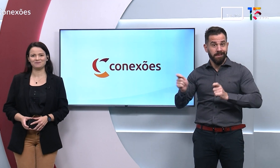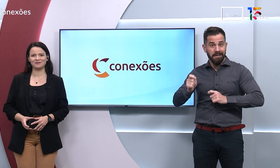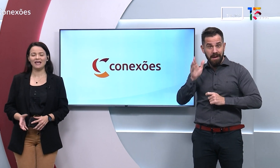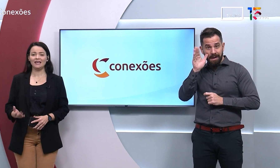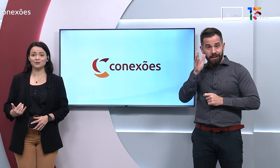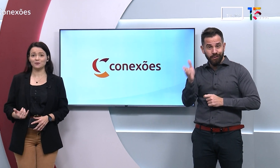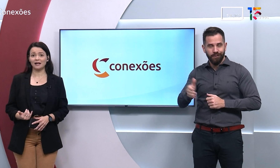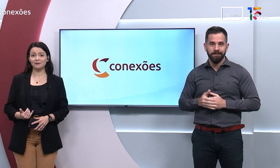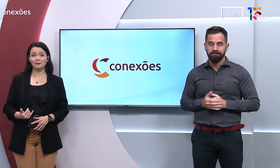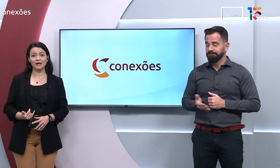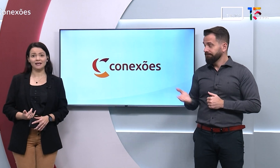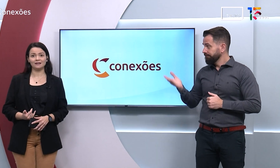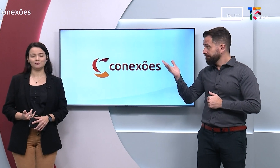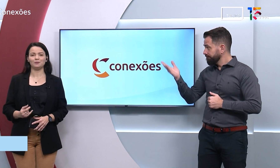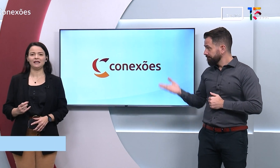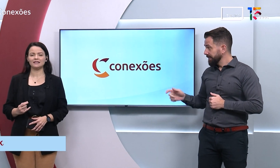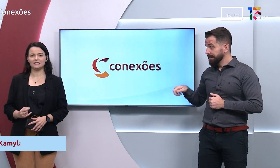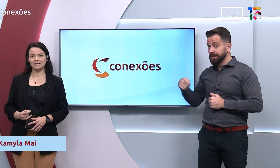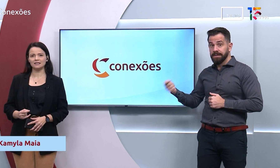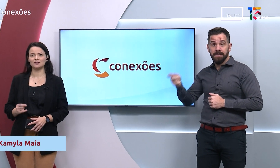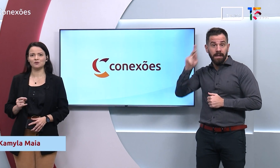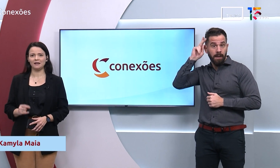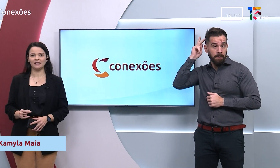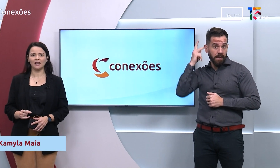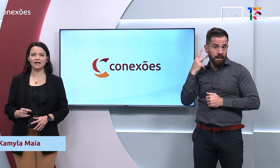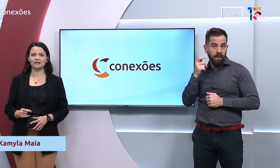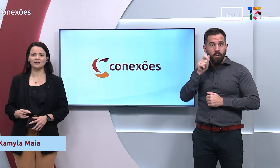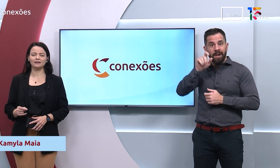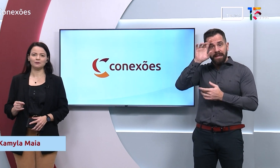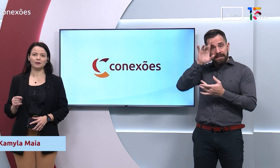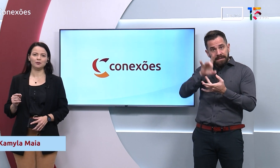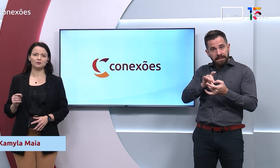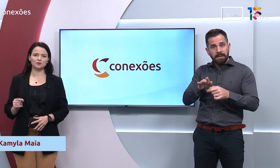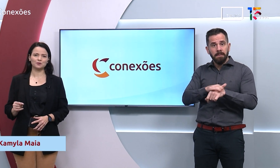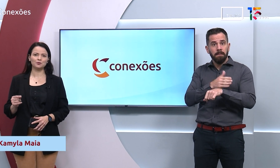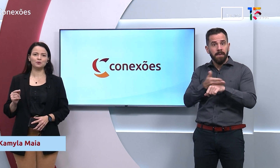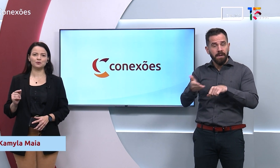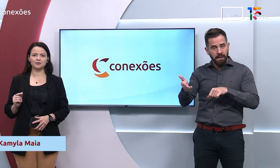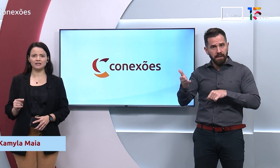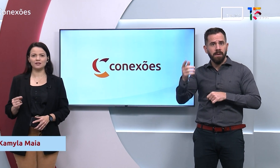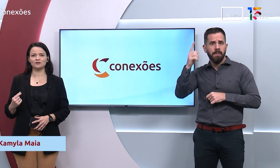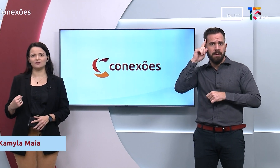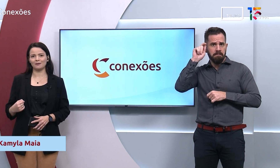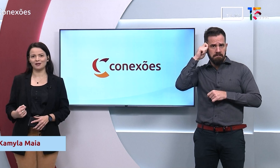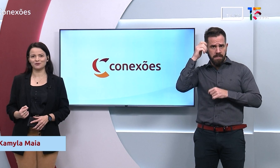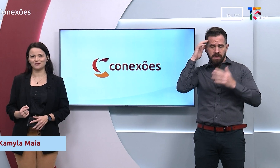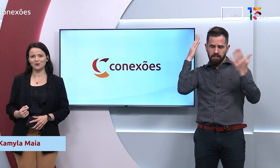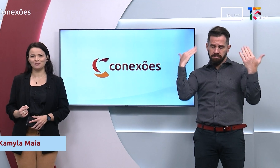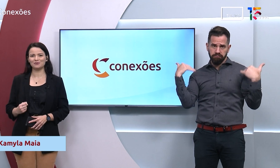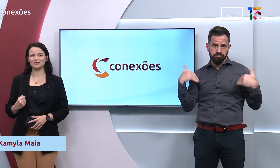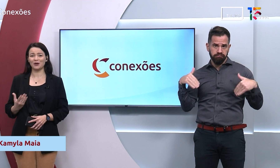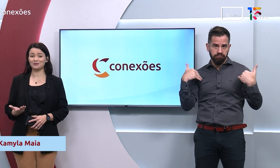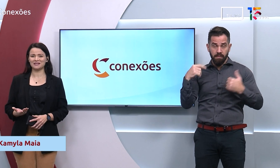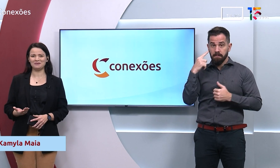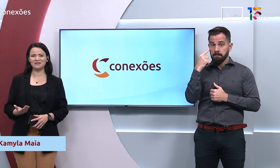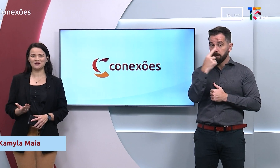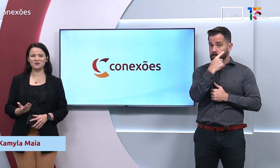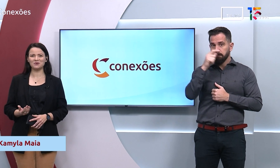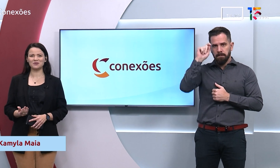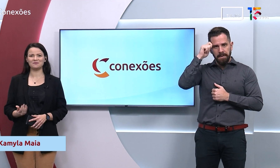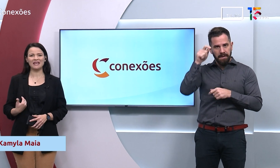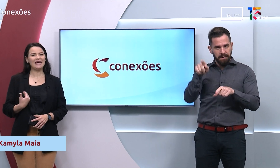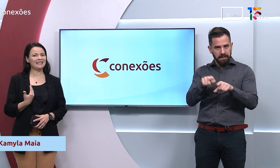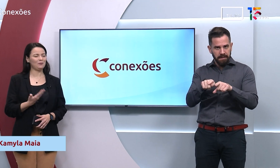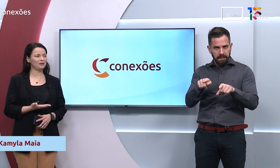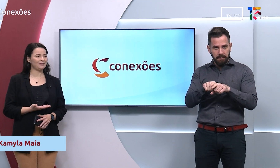YouTube. Eu sou a Camila Maia, uma mulher cis, de pele clara, tenho cabelos escuros, lisos e abaixo dos ombros, olhos também